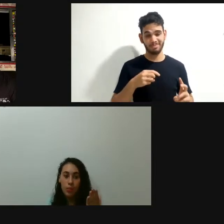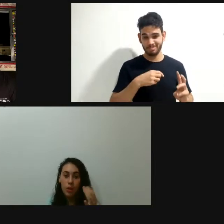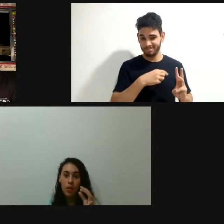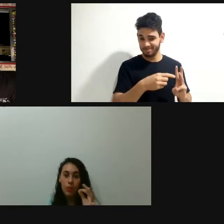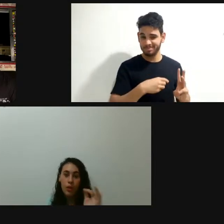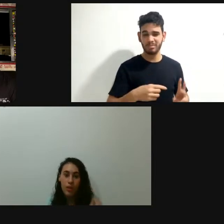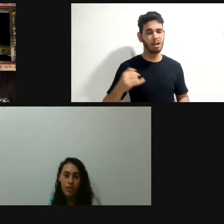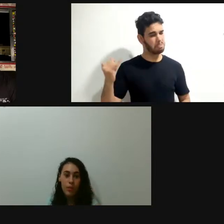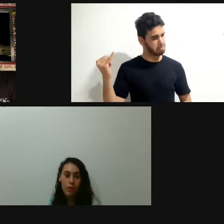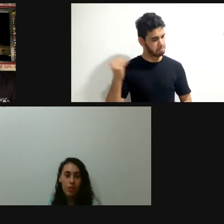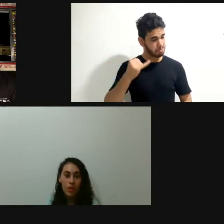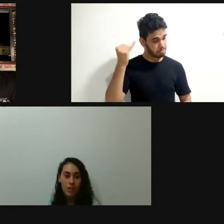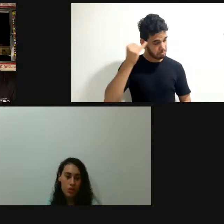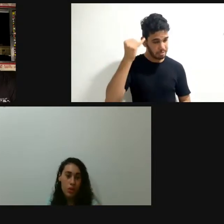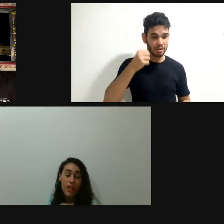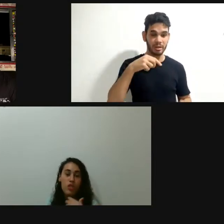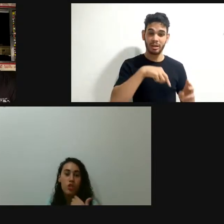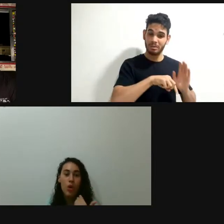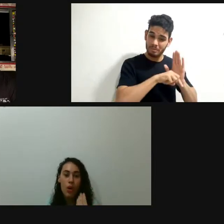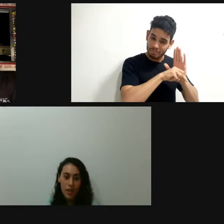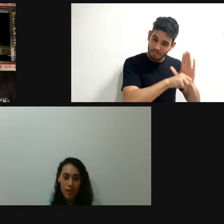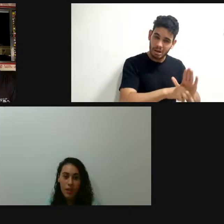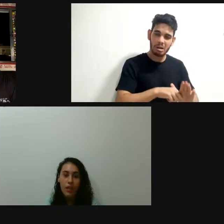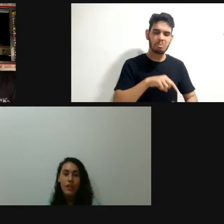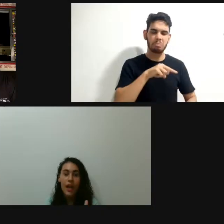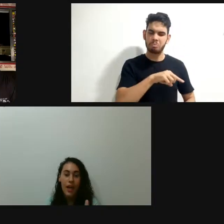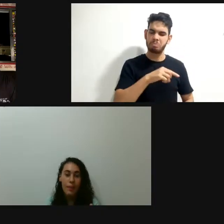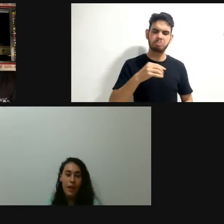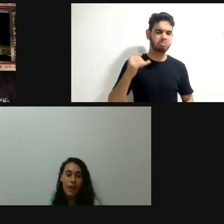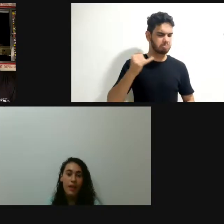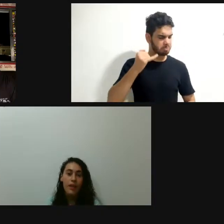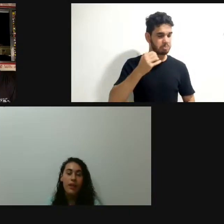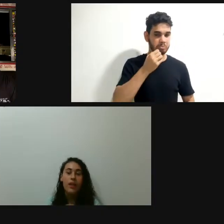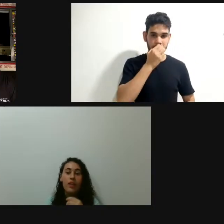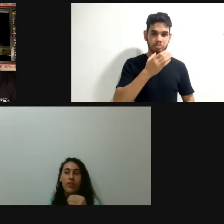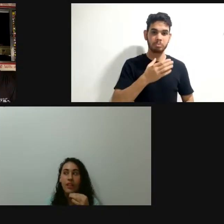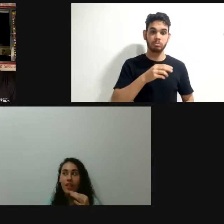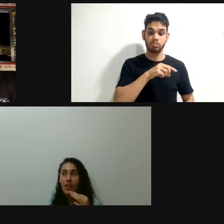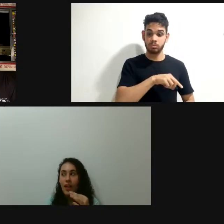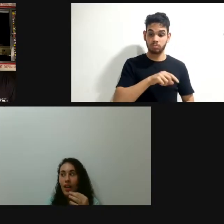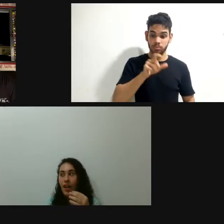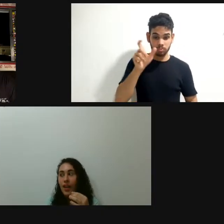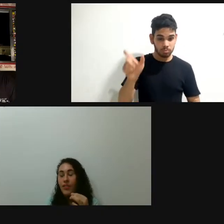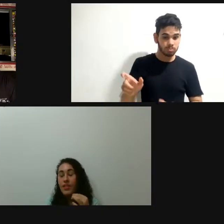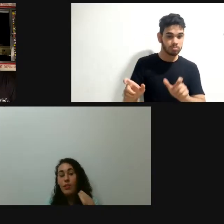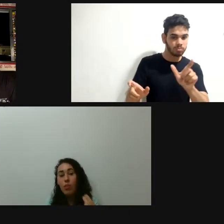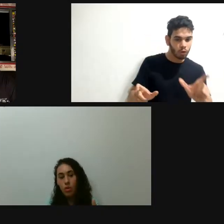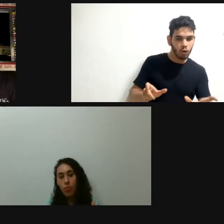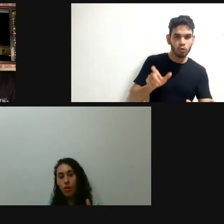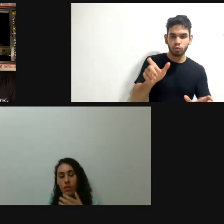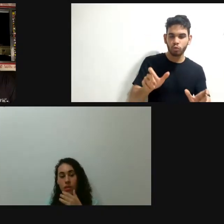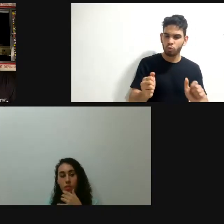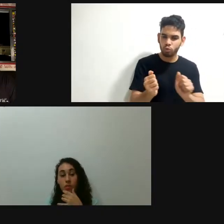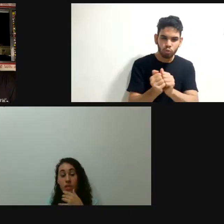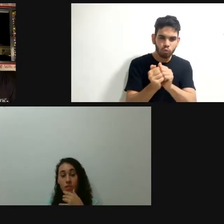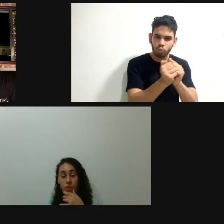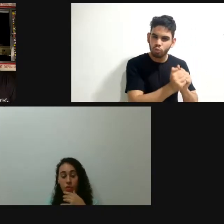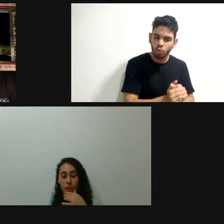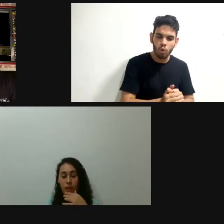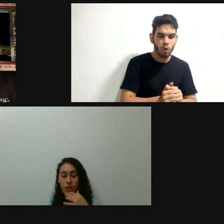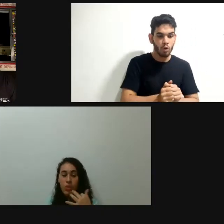uma importância muito grande na história. A história da Rebeca vai ser muito importante